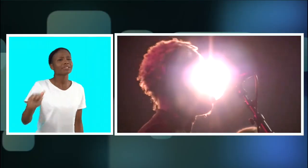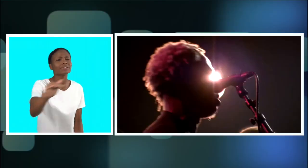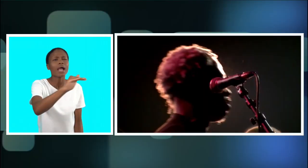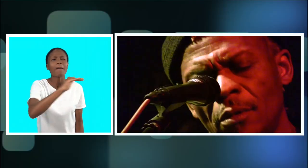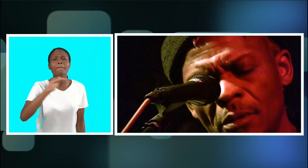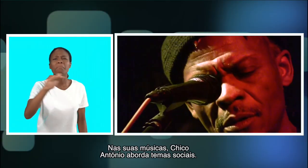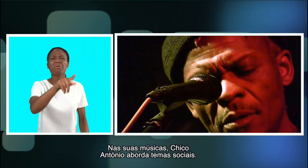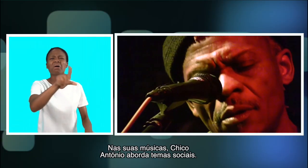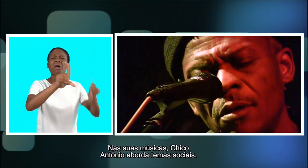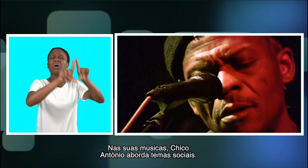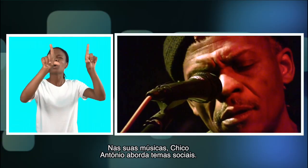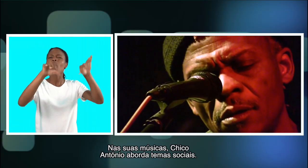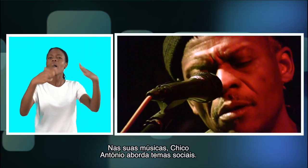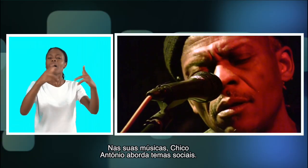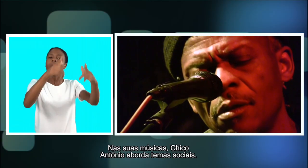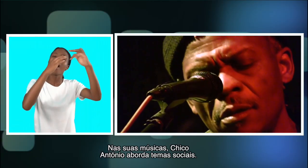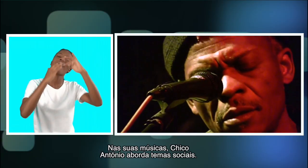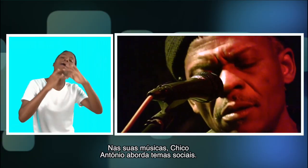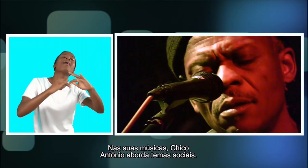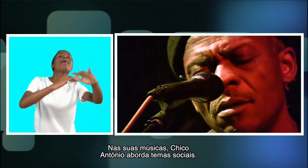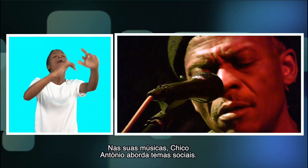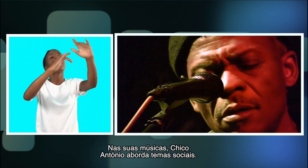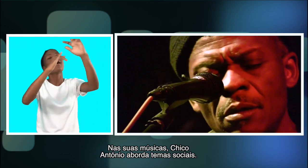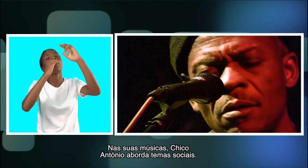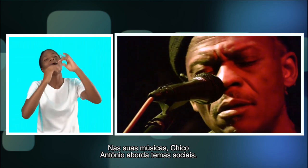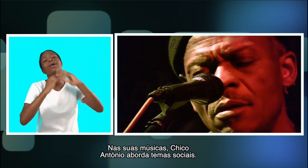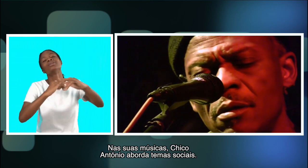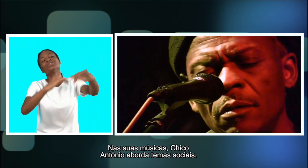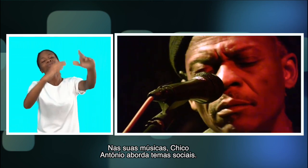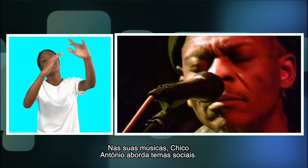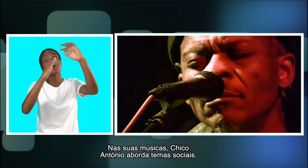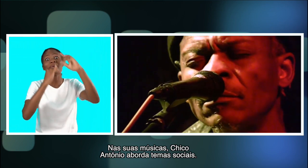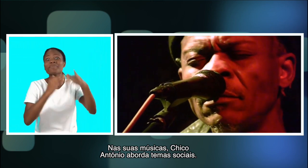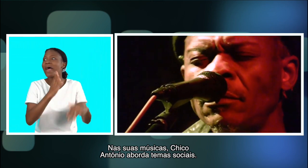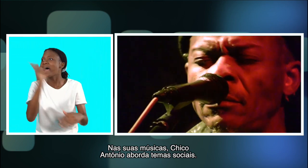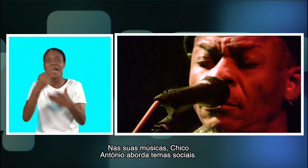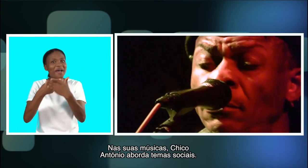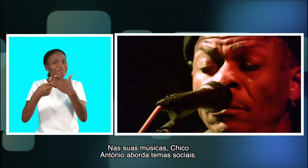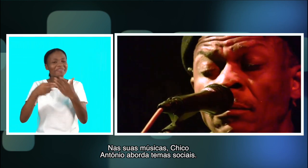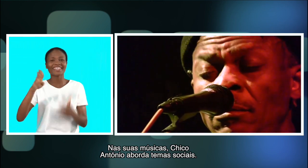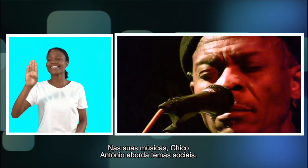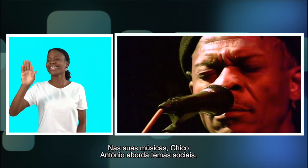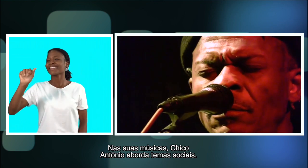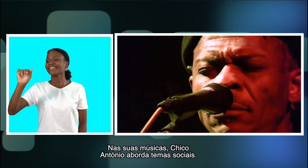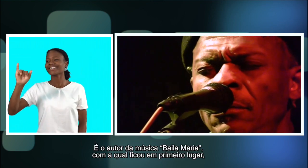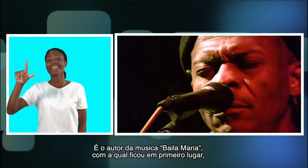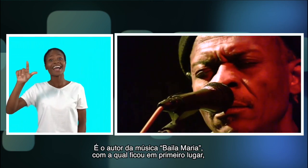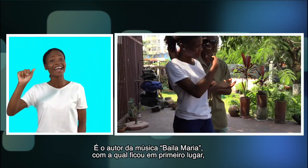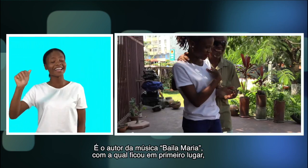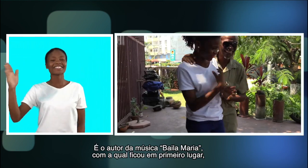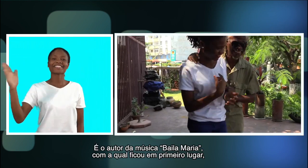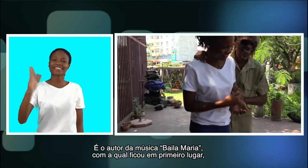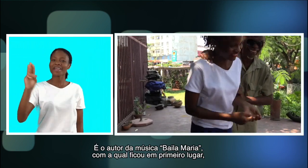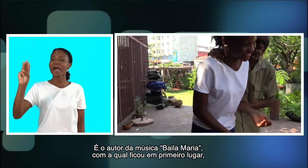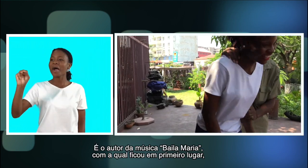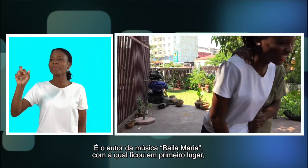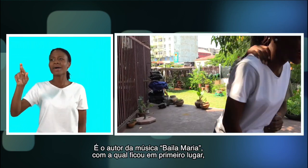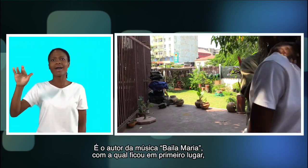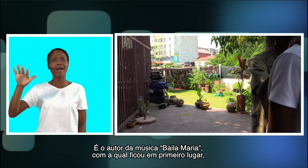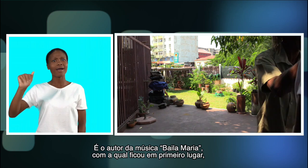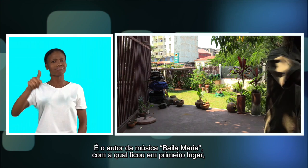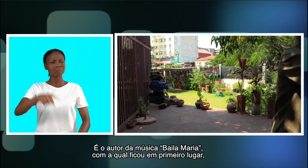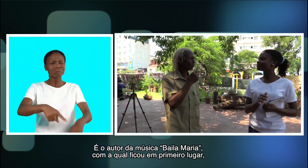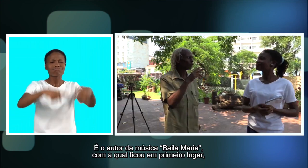Nas suas músicas, Chico António aborda temas sociais. É o autor